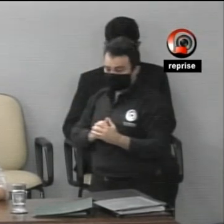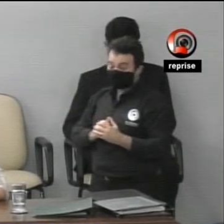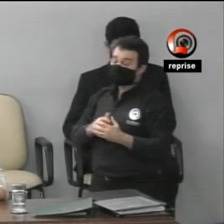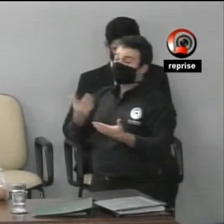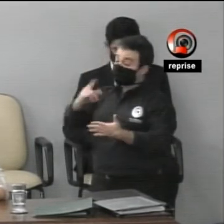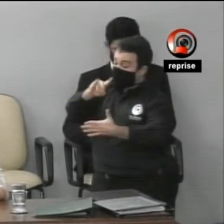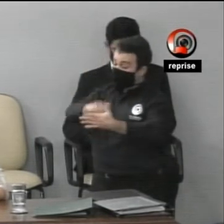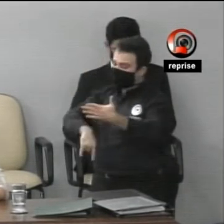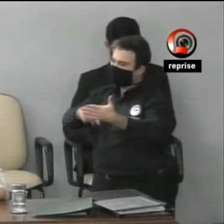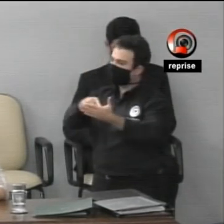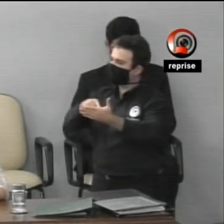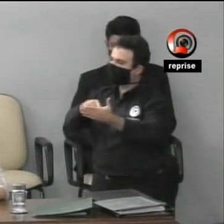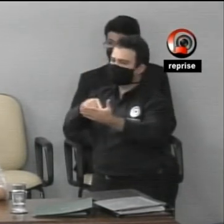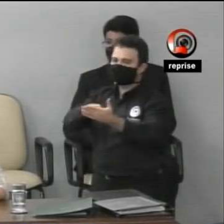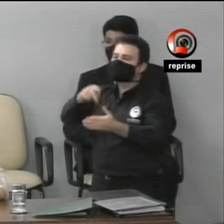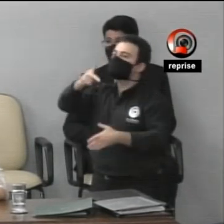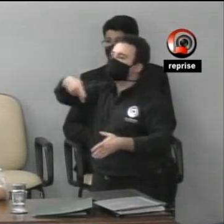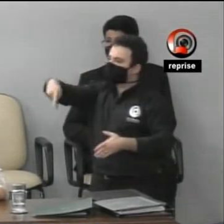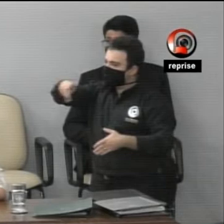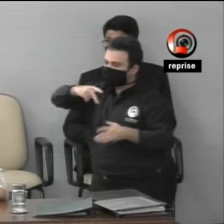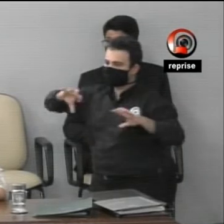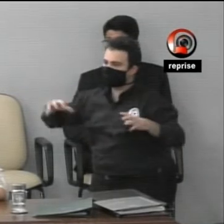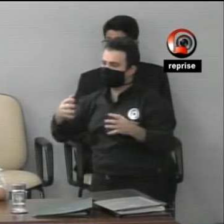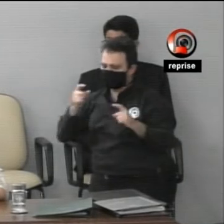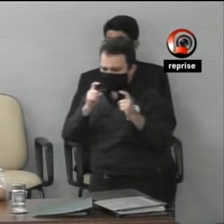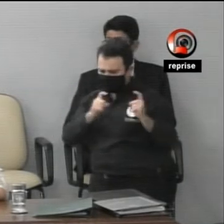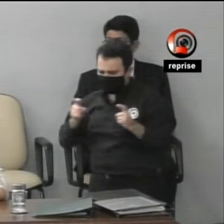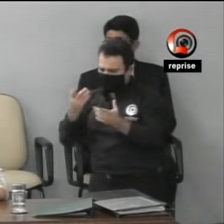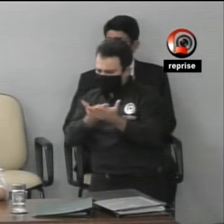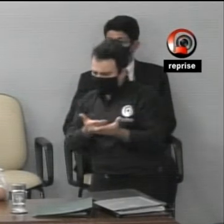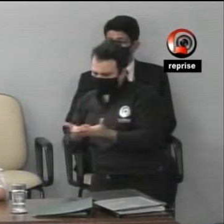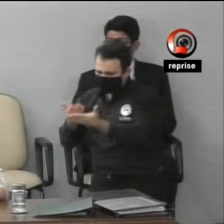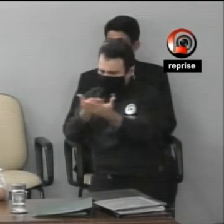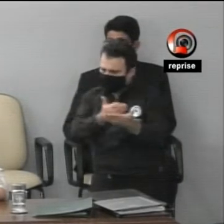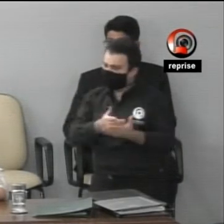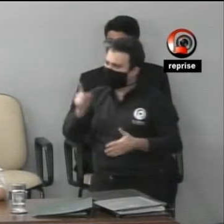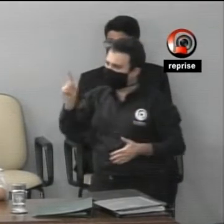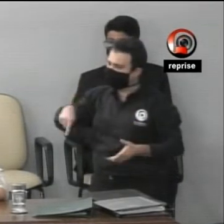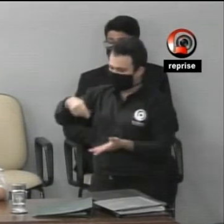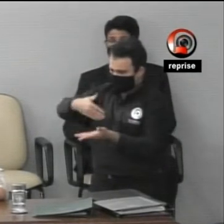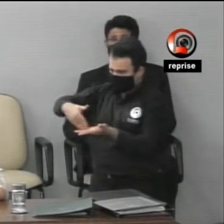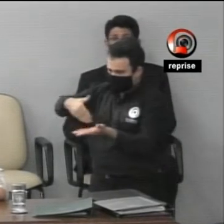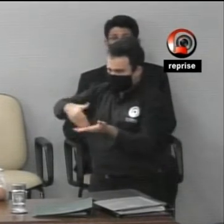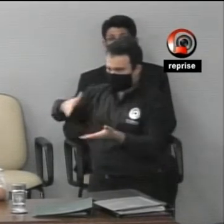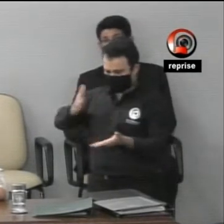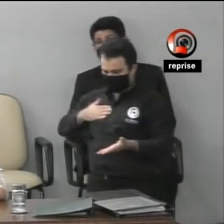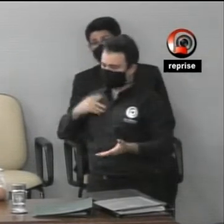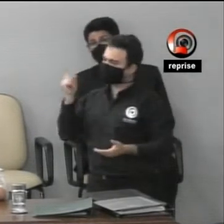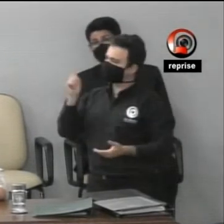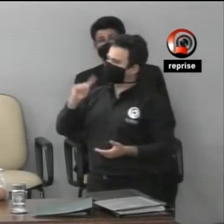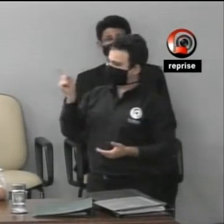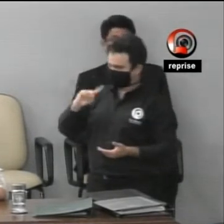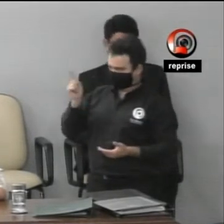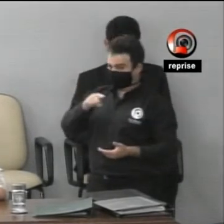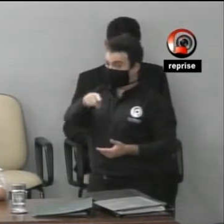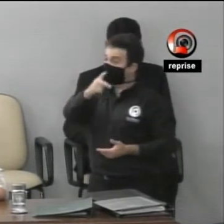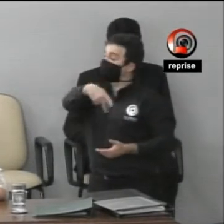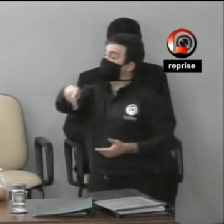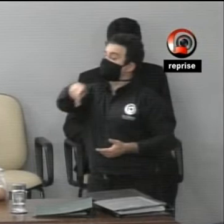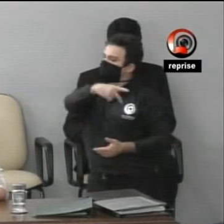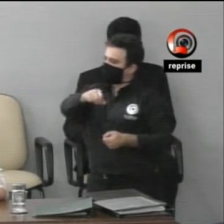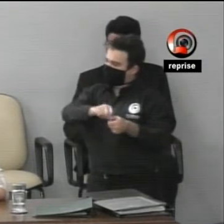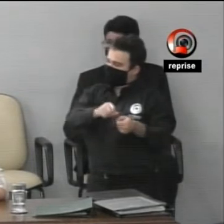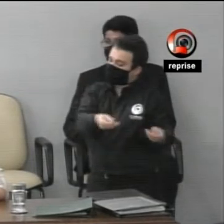orientador. Esse documento não foi coordenado pela secretária, ele foi recebido pela secretária e passou pela